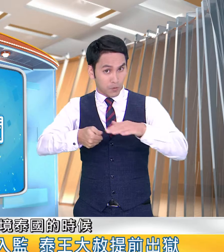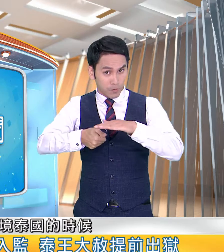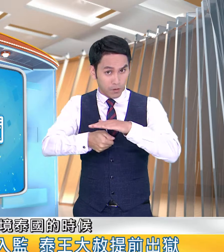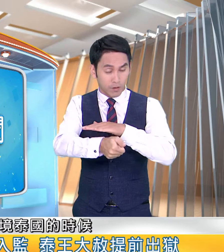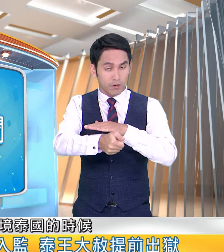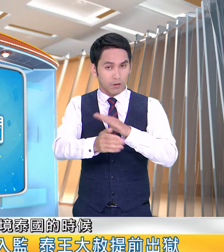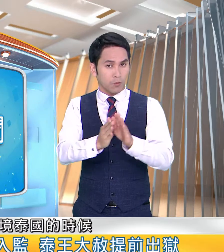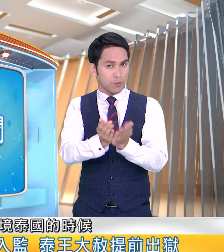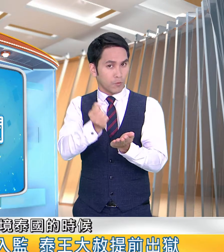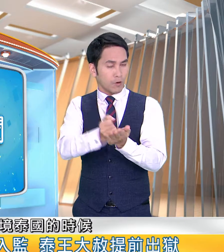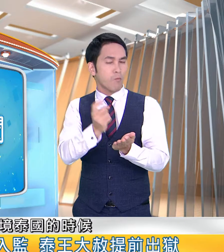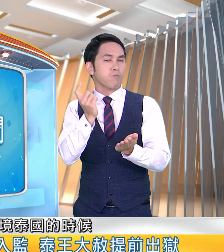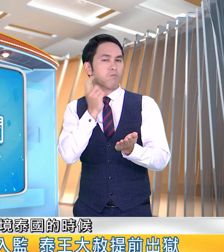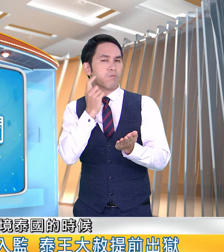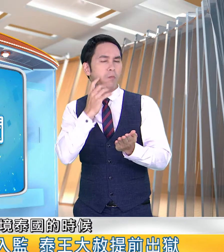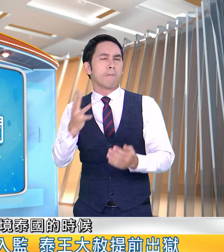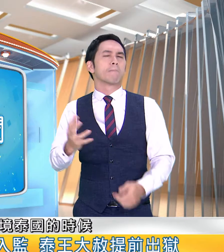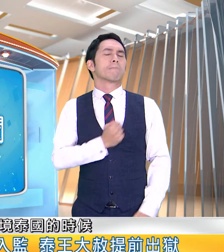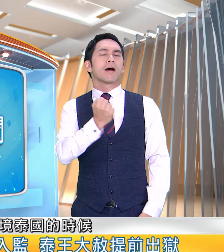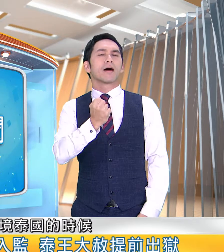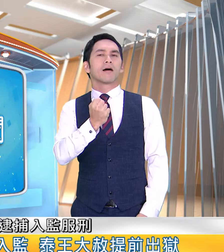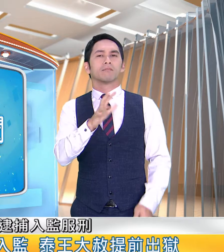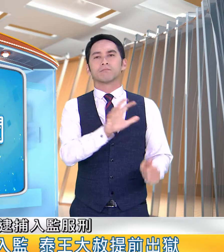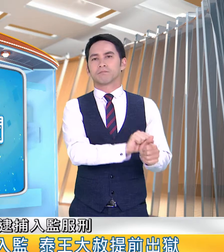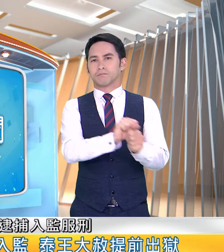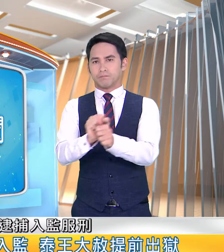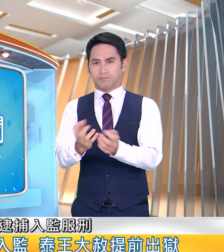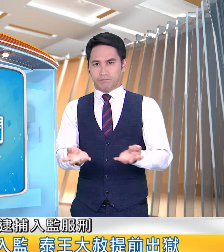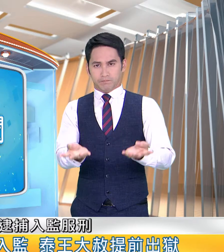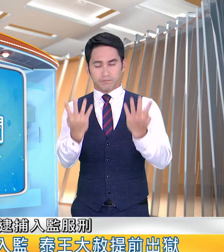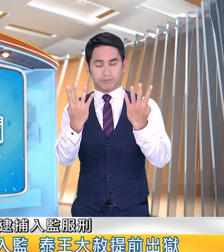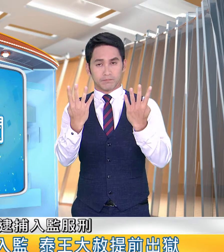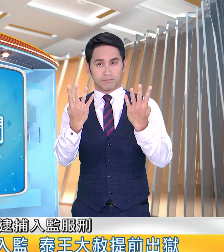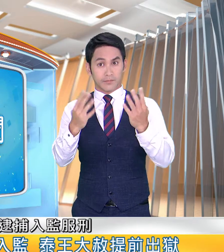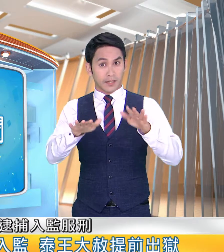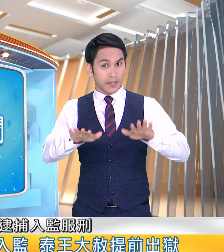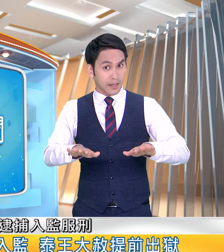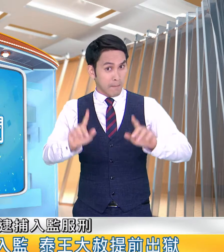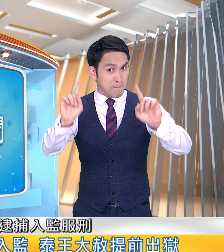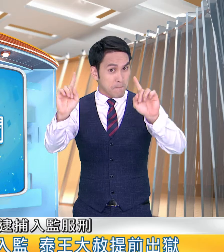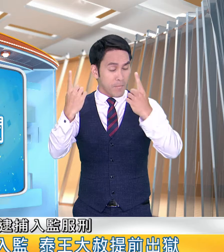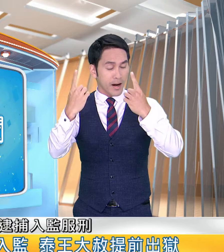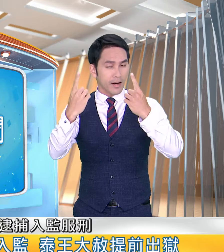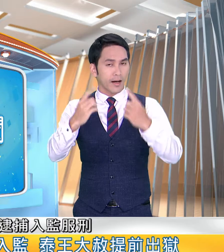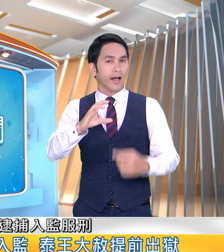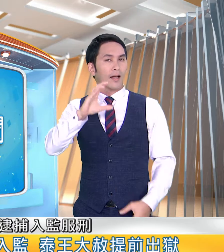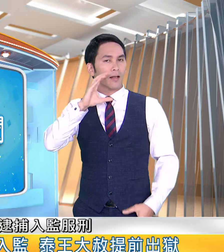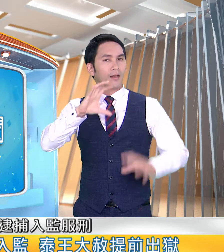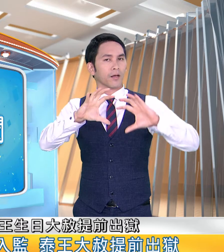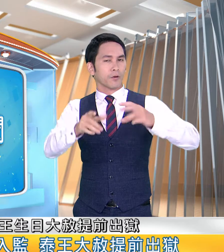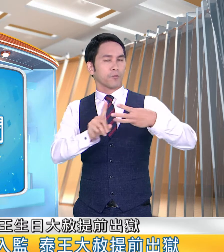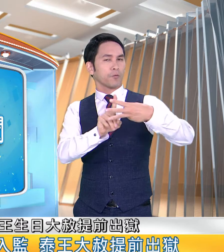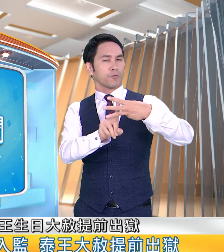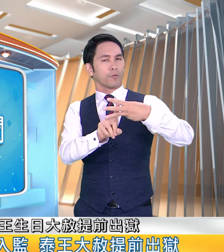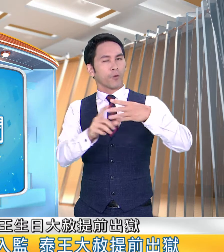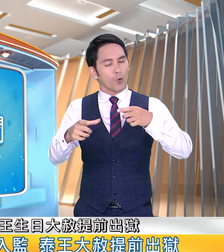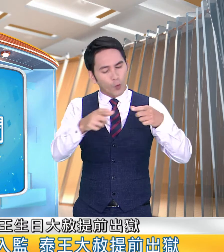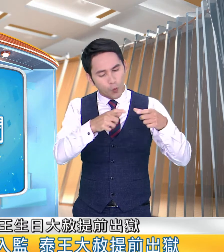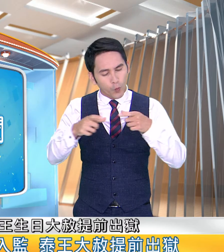前年要入境泰国的时候，因为持有假护照被逮捕，入监服刑。不过现在因为